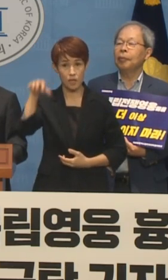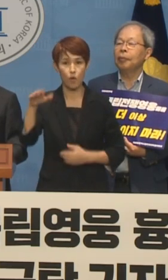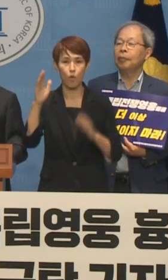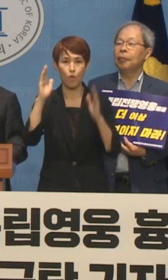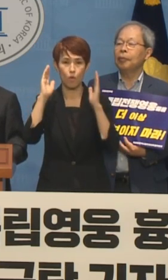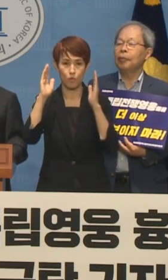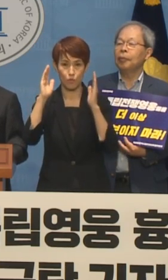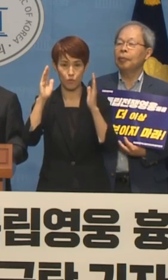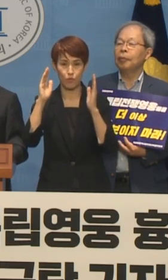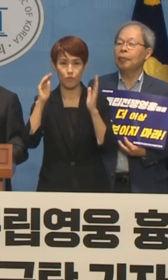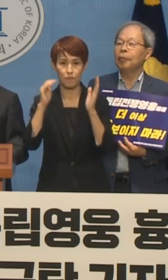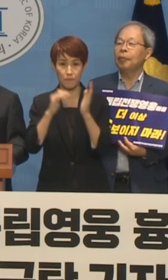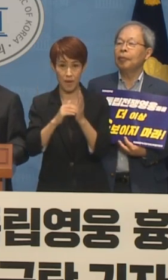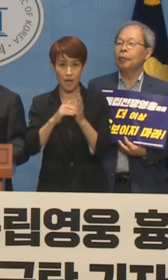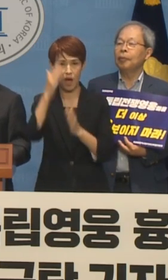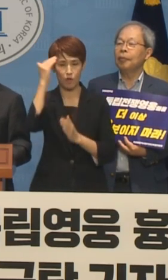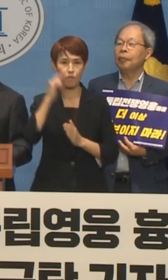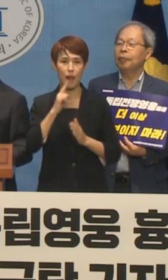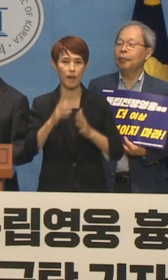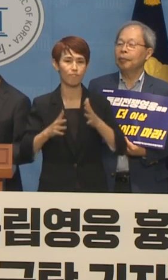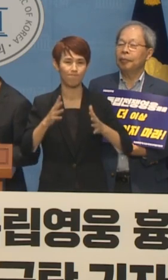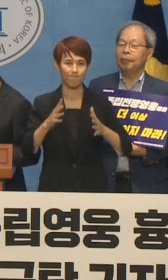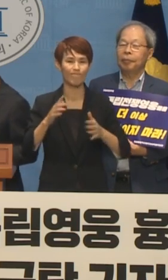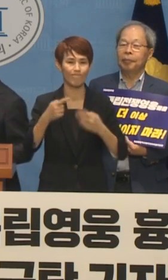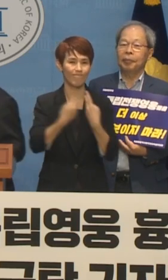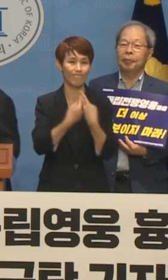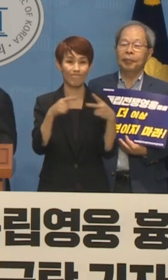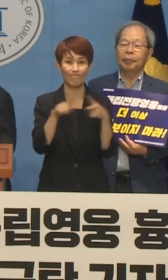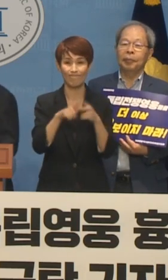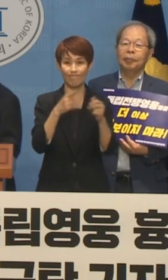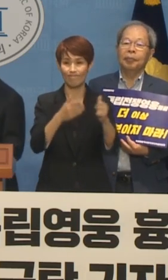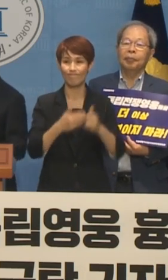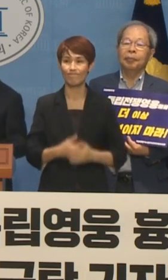해서 한국말이 서투니까 그분 양해해서 들어주시기 바랍니다.